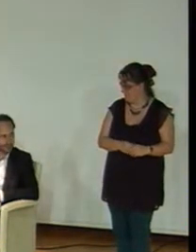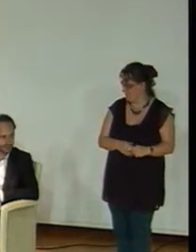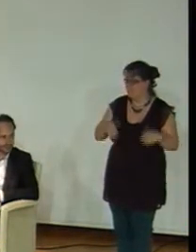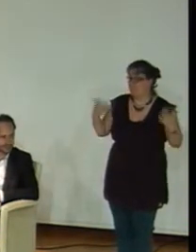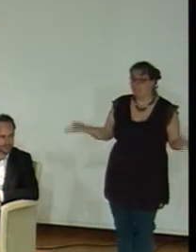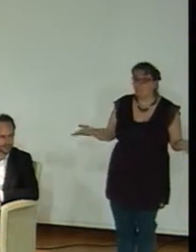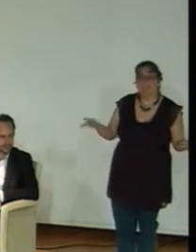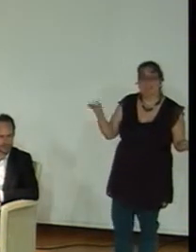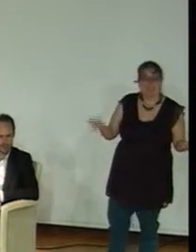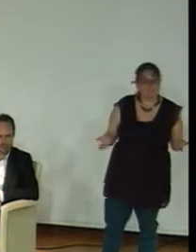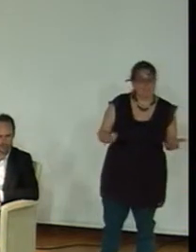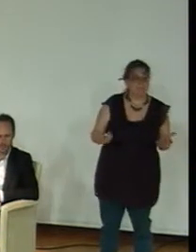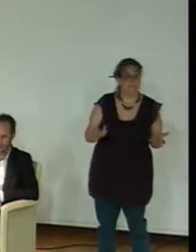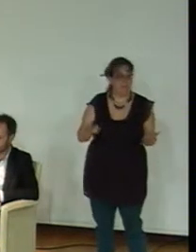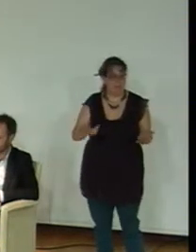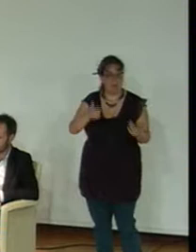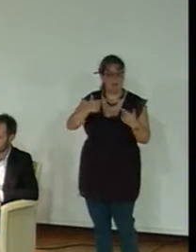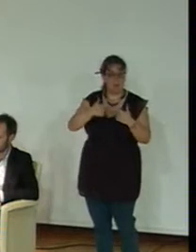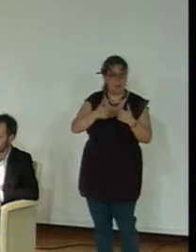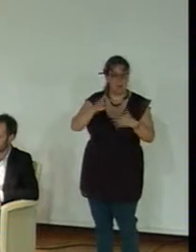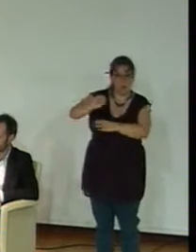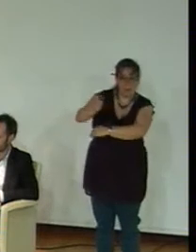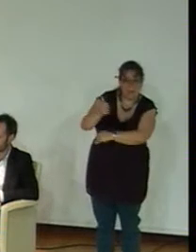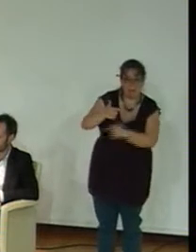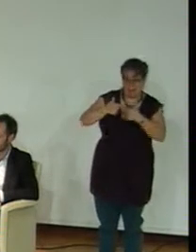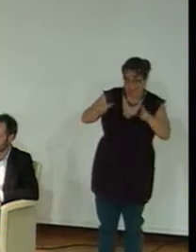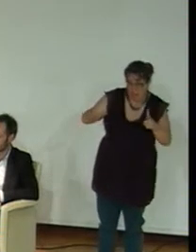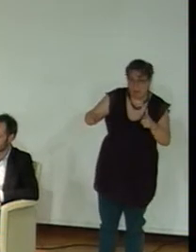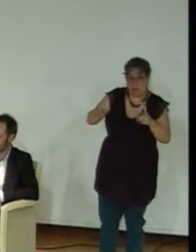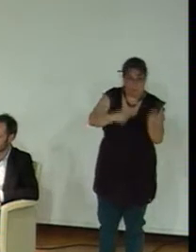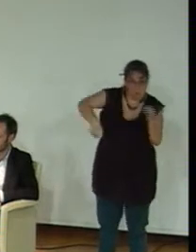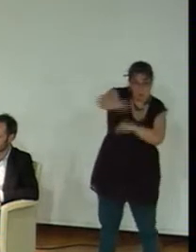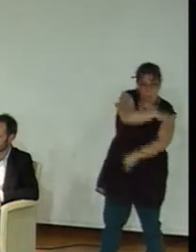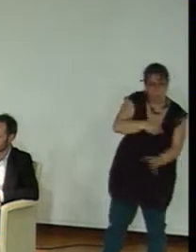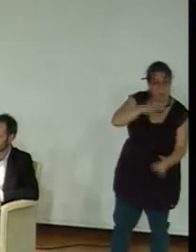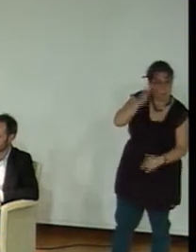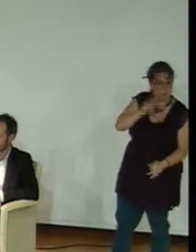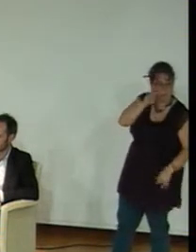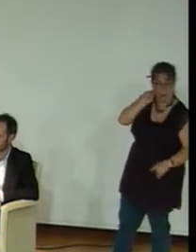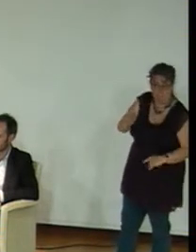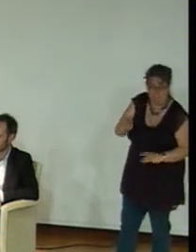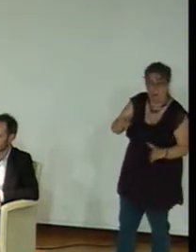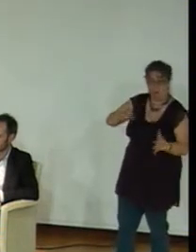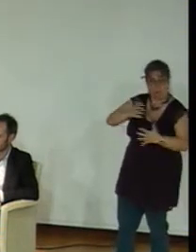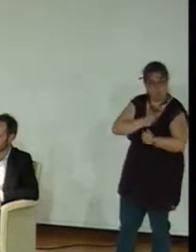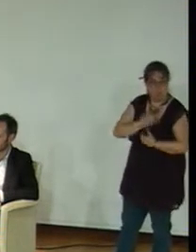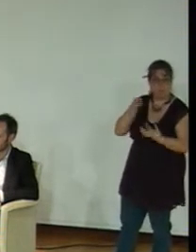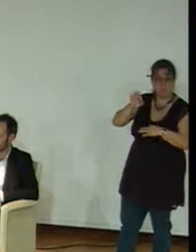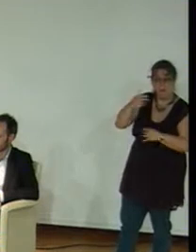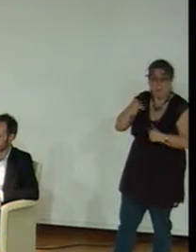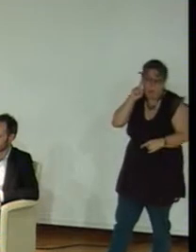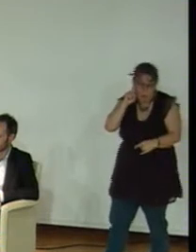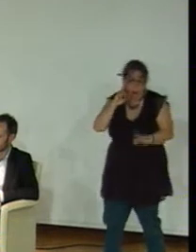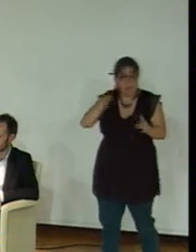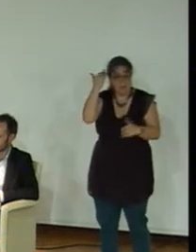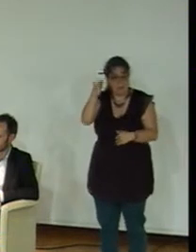Pourquoi et comment les libertés numériques concernent-elles tous les citoyens? Quelles sont les limites entre liberté et sécurité? Et au-delà du constat, comment agir au